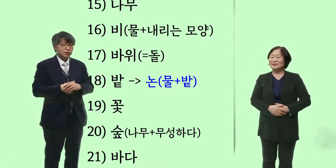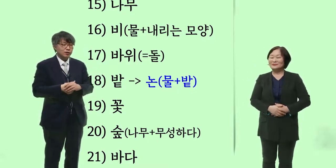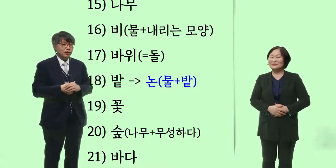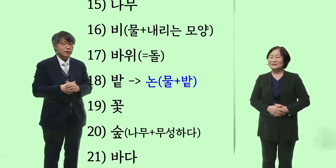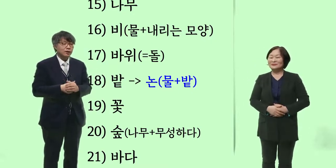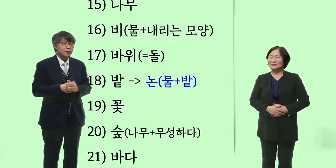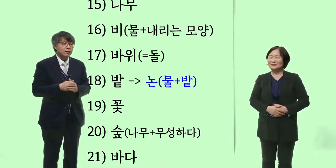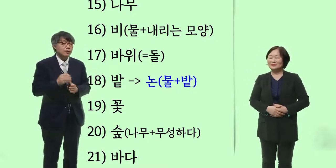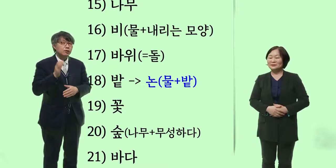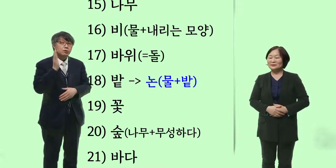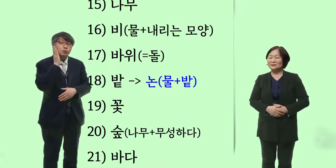자, 그런데